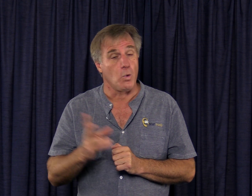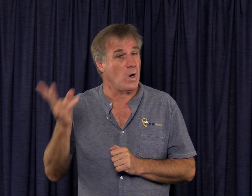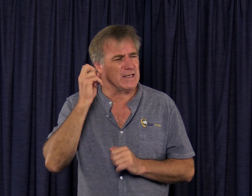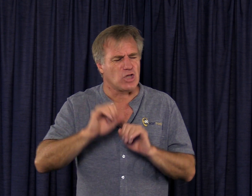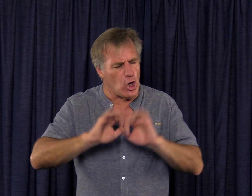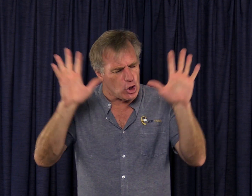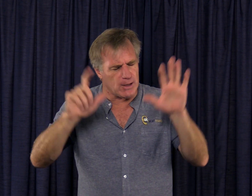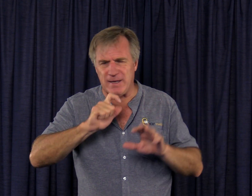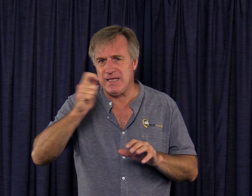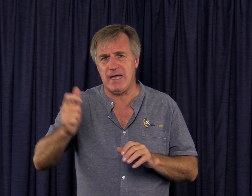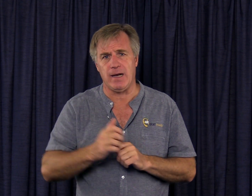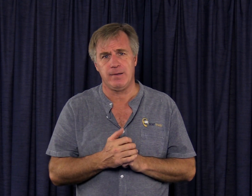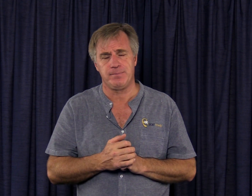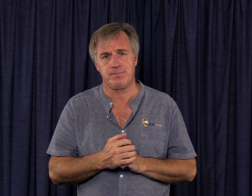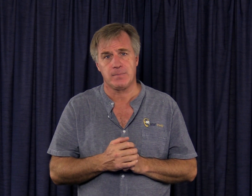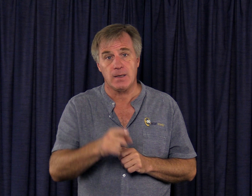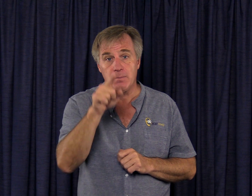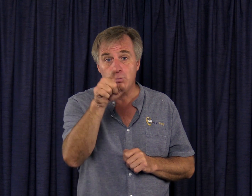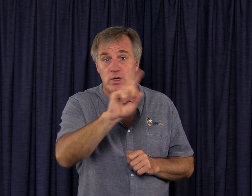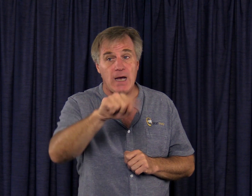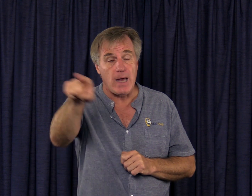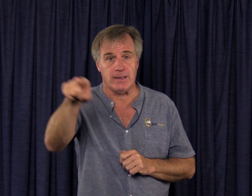hoor duidelik by die Here, moenie gaan nie.